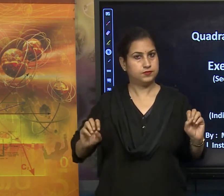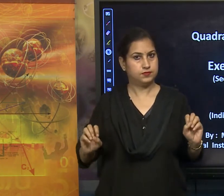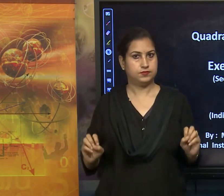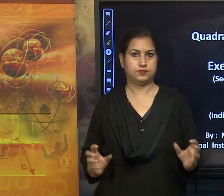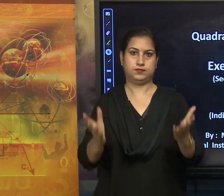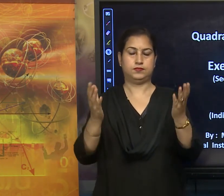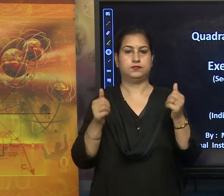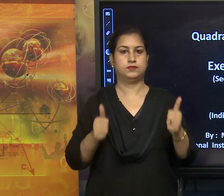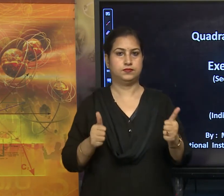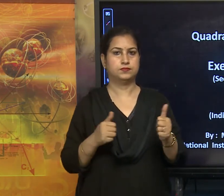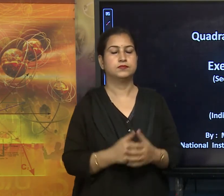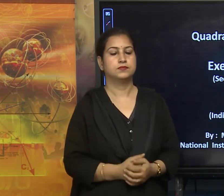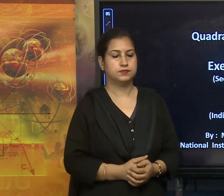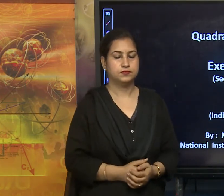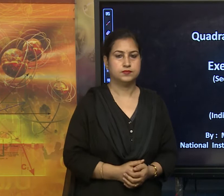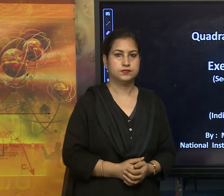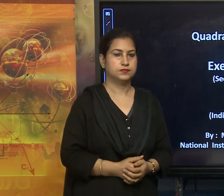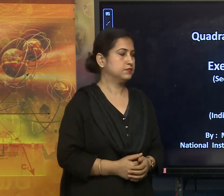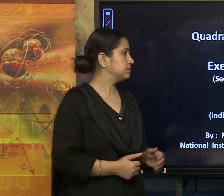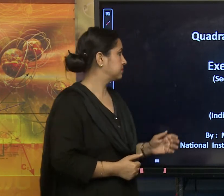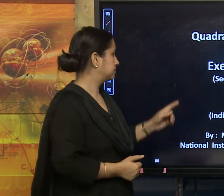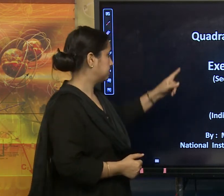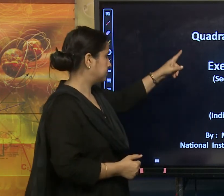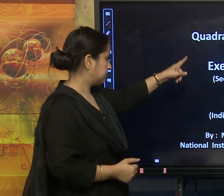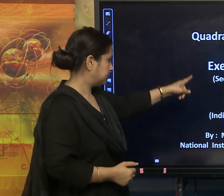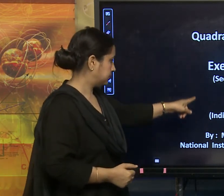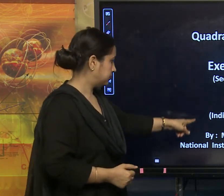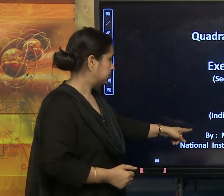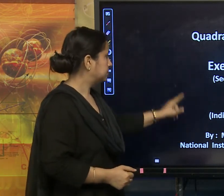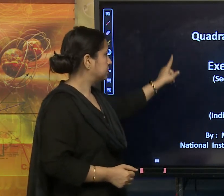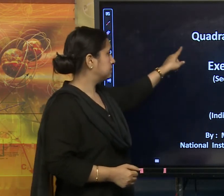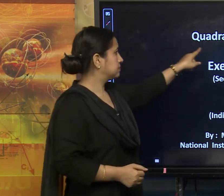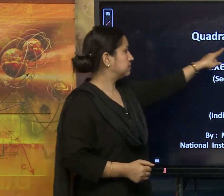किताब है, उससे इन प्रश्नों को आसानी से देख करके स्वयं भी कर सकते हैं।